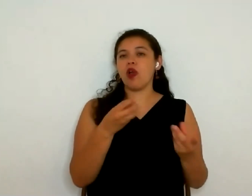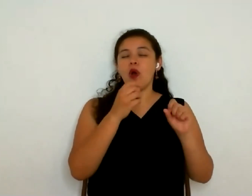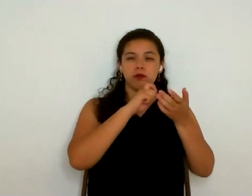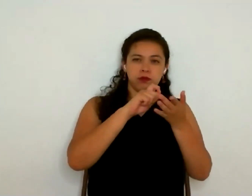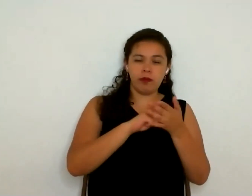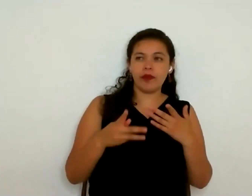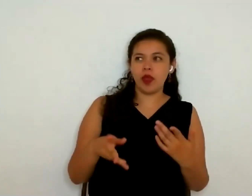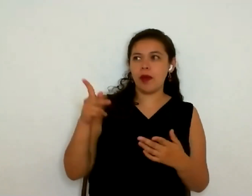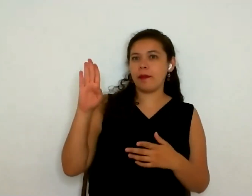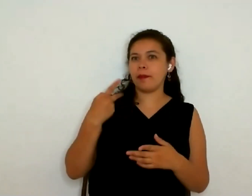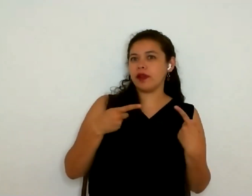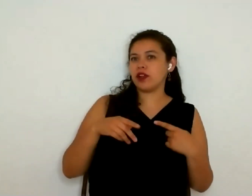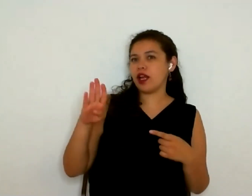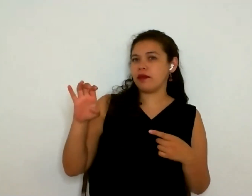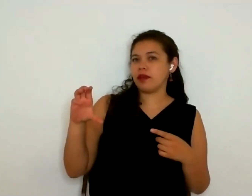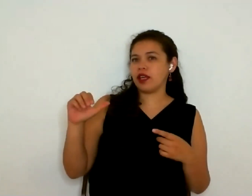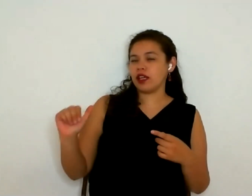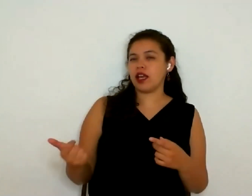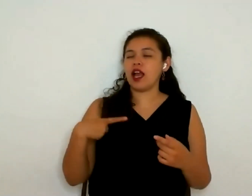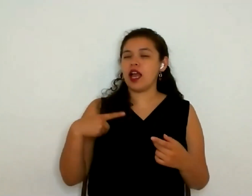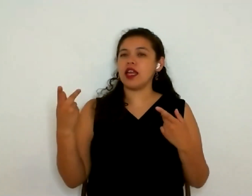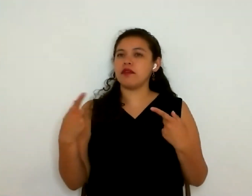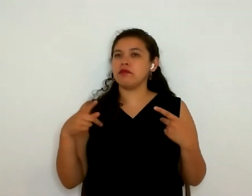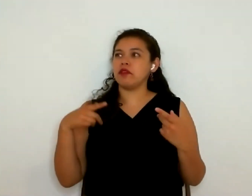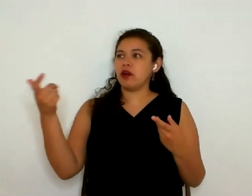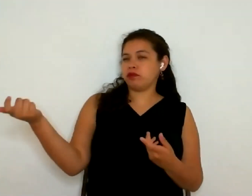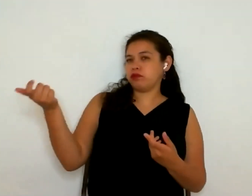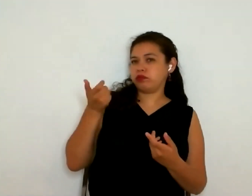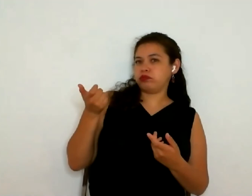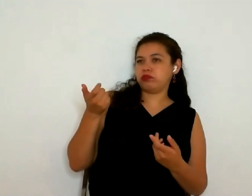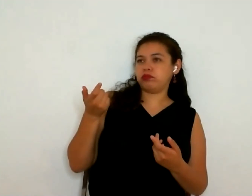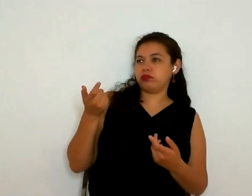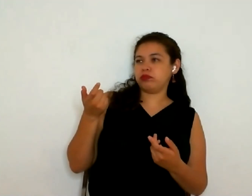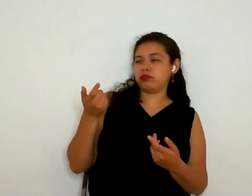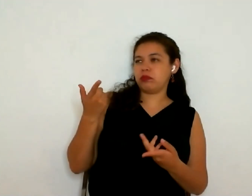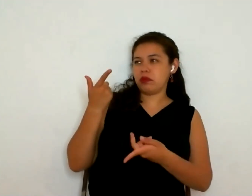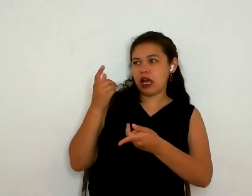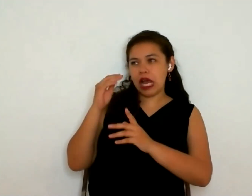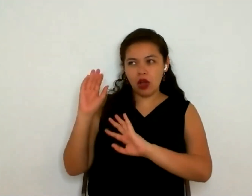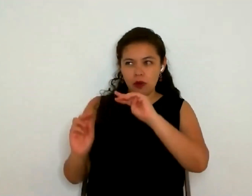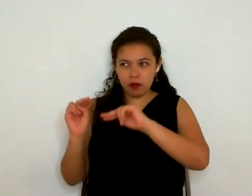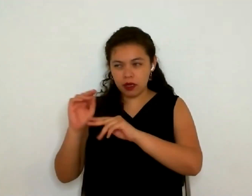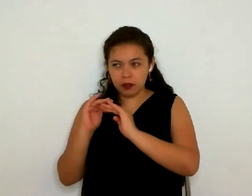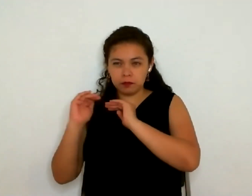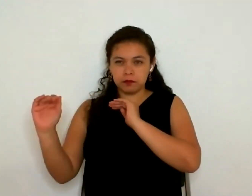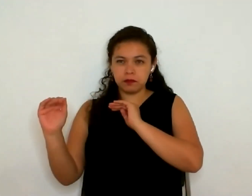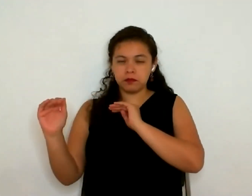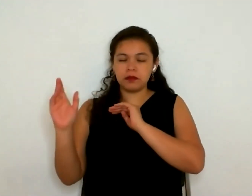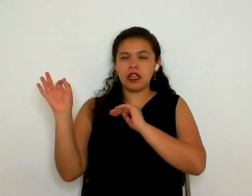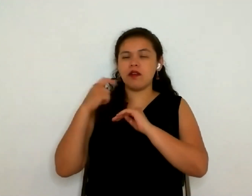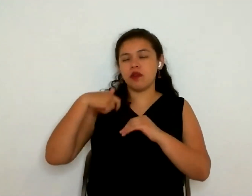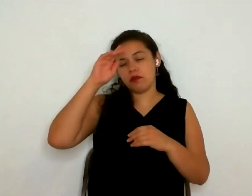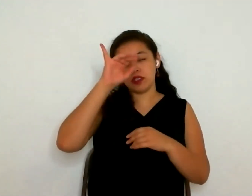personas tienen un mínimo de recursos tuyo con gestión pues le puede cobrar por la por el estudio socioeconómico